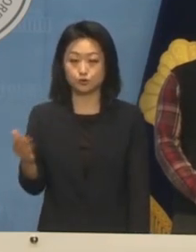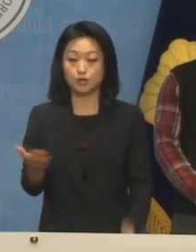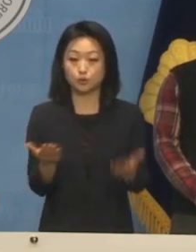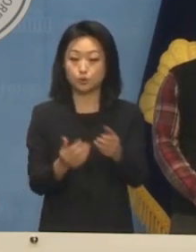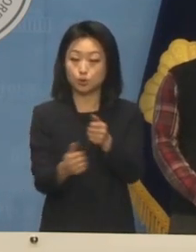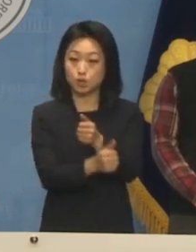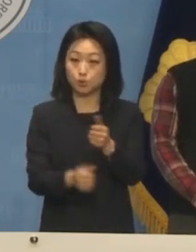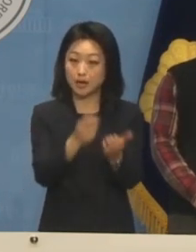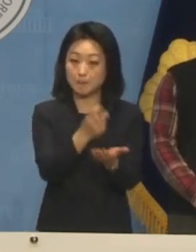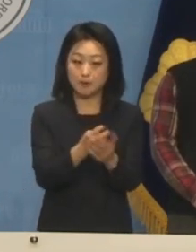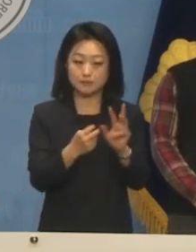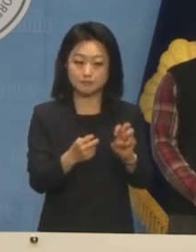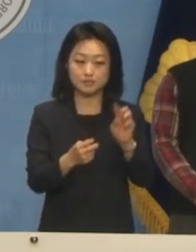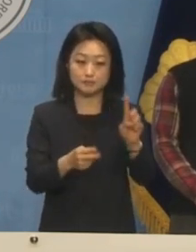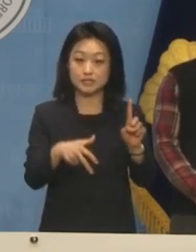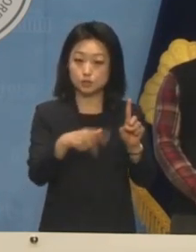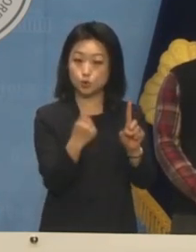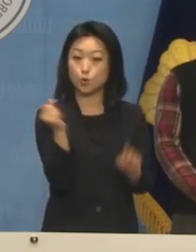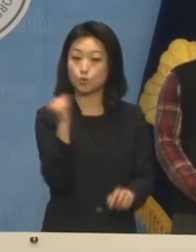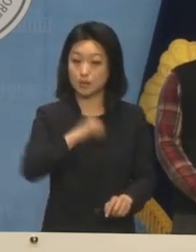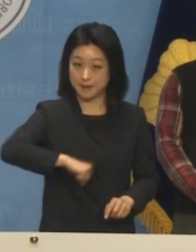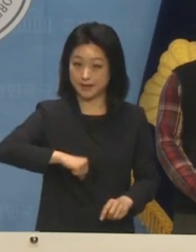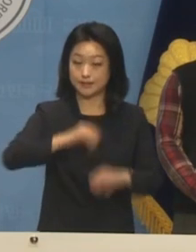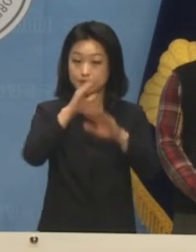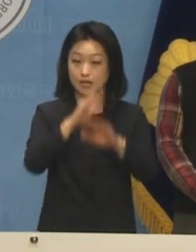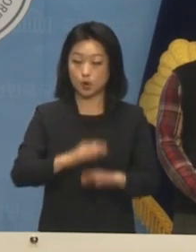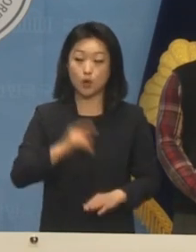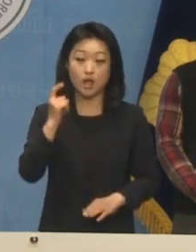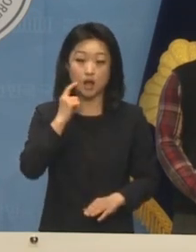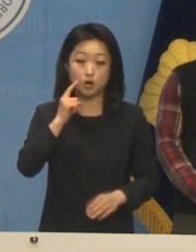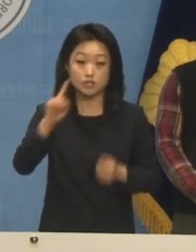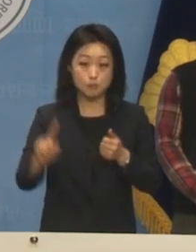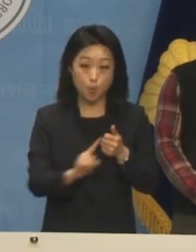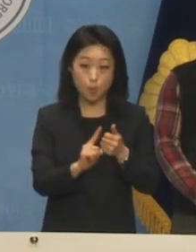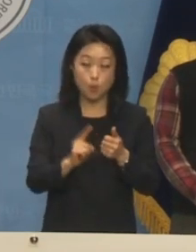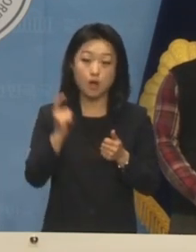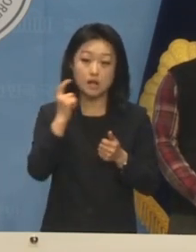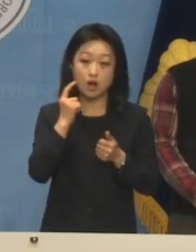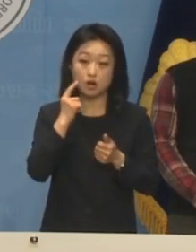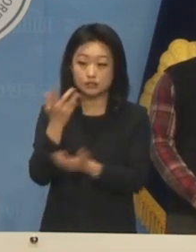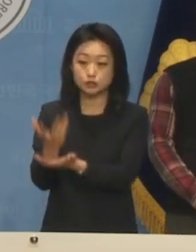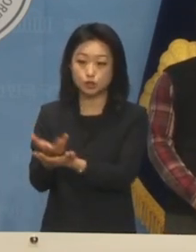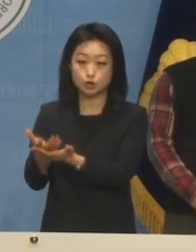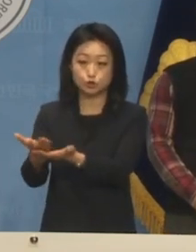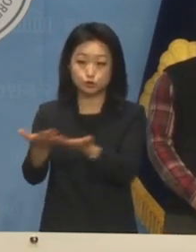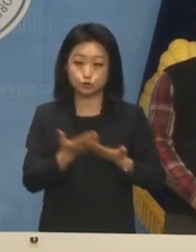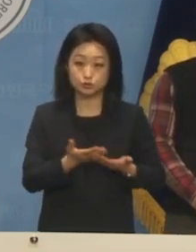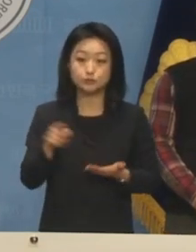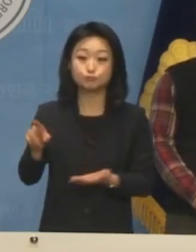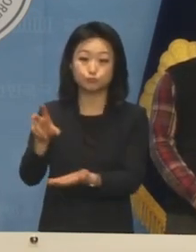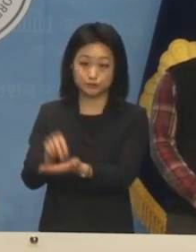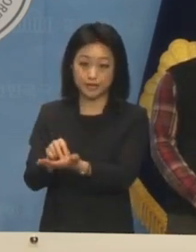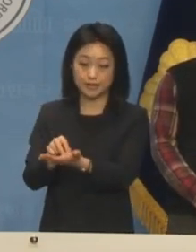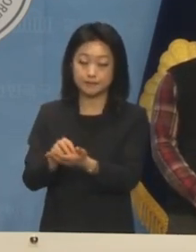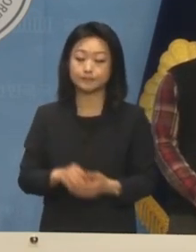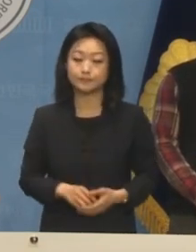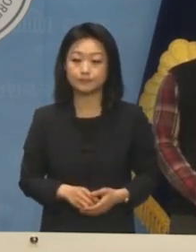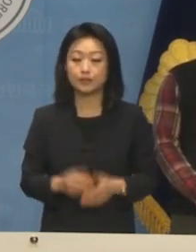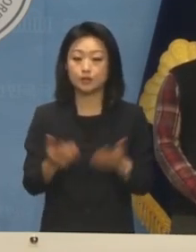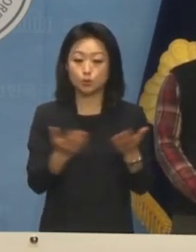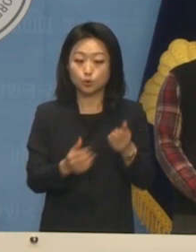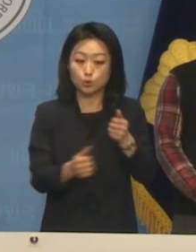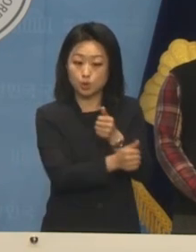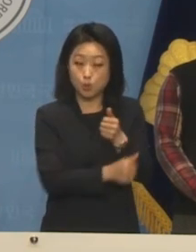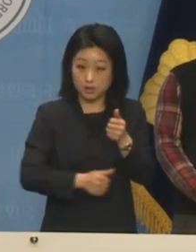노동위원회법 31조 위반, 내용은 거짓 보고 및 거짓 서류 제출입니다. 31조 위반 시 노동위원회